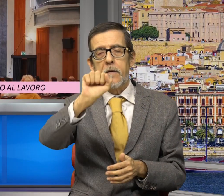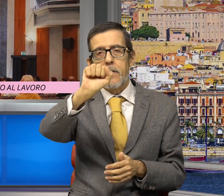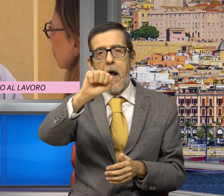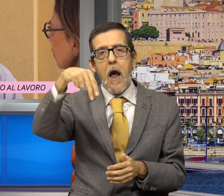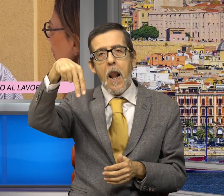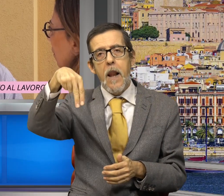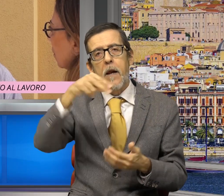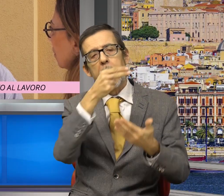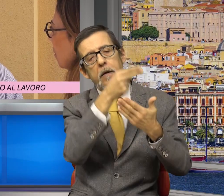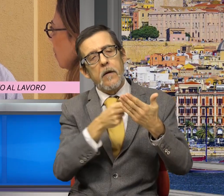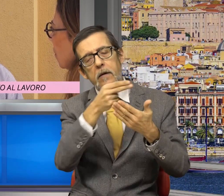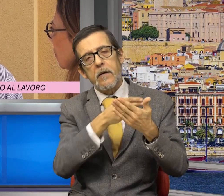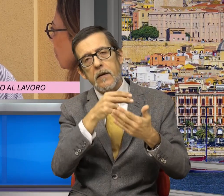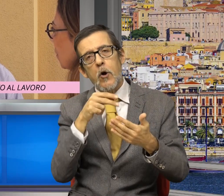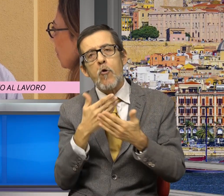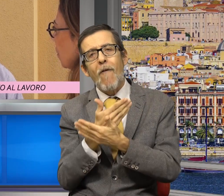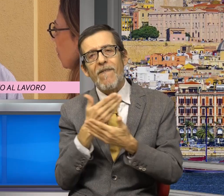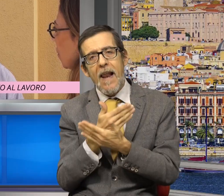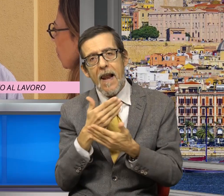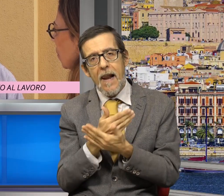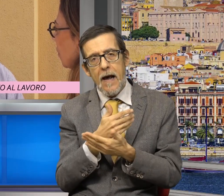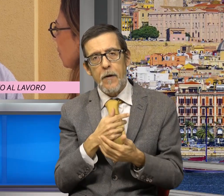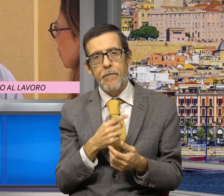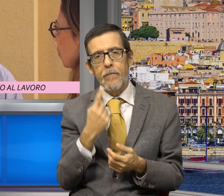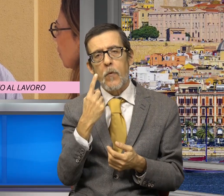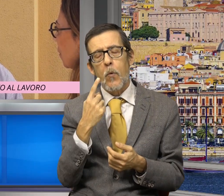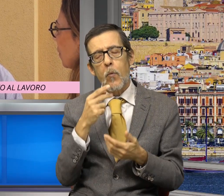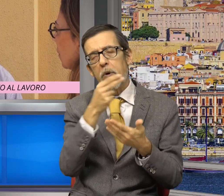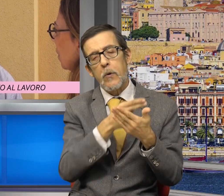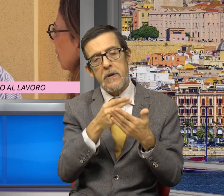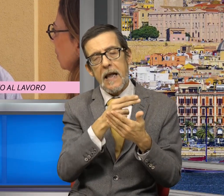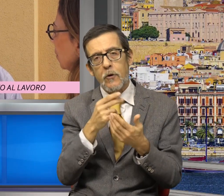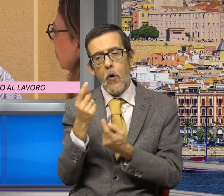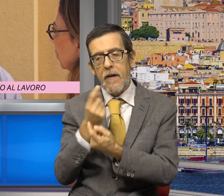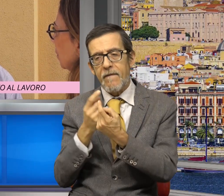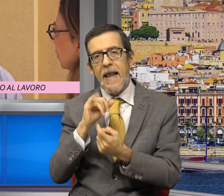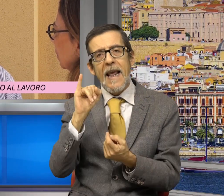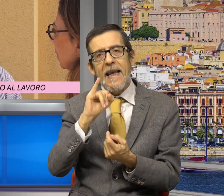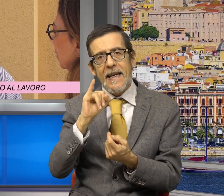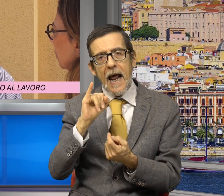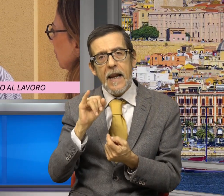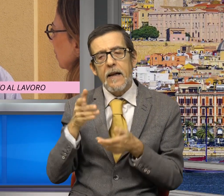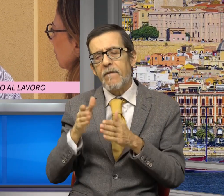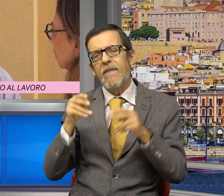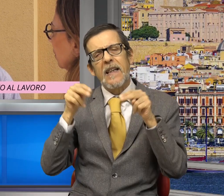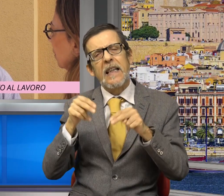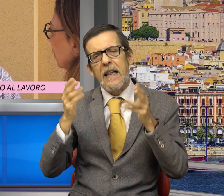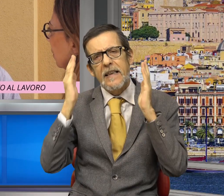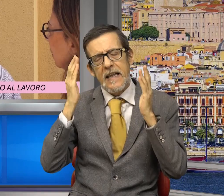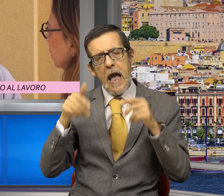di un illustratore iraniano che ormai vive da tantissimi anni in Italia, a Bologna.